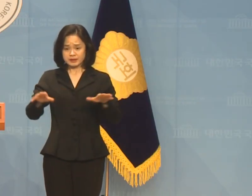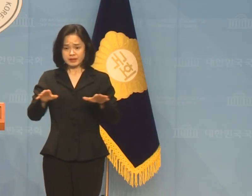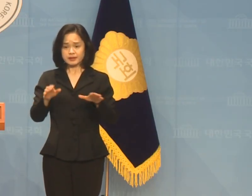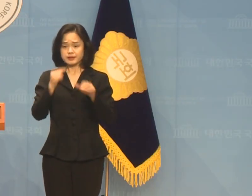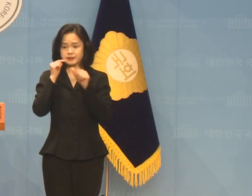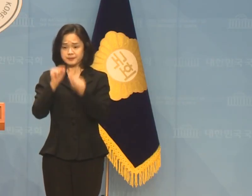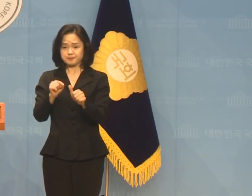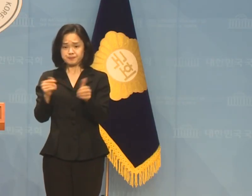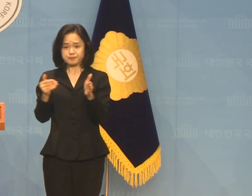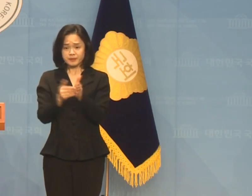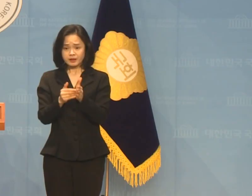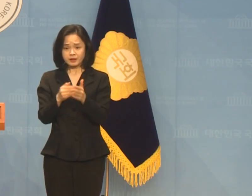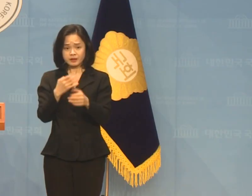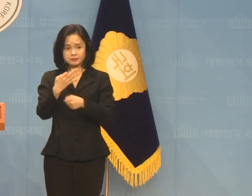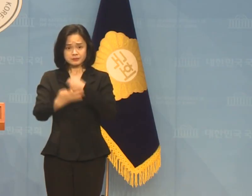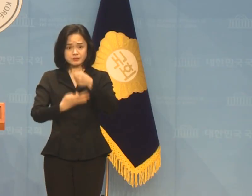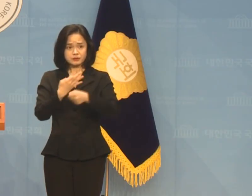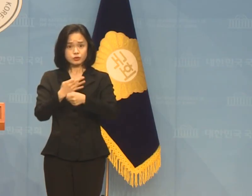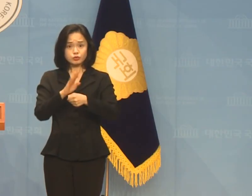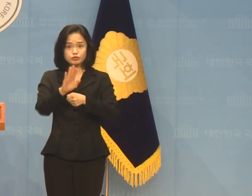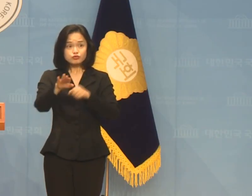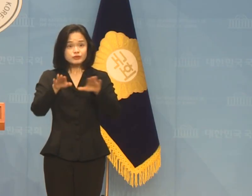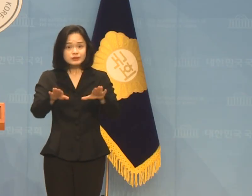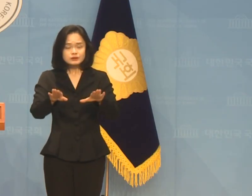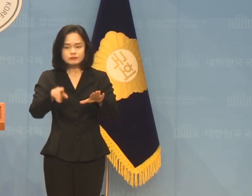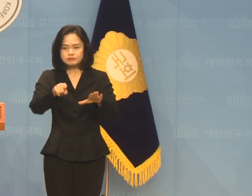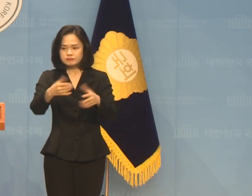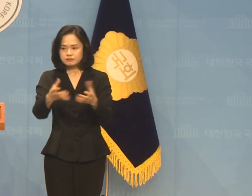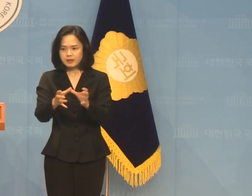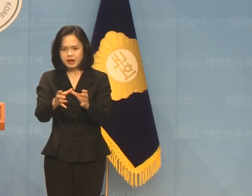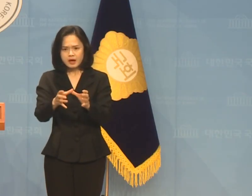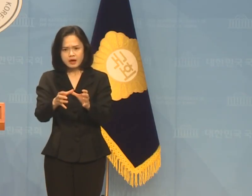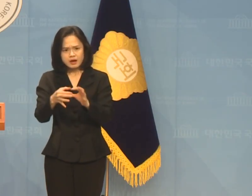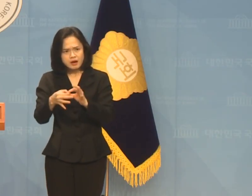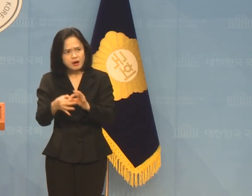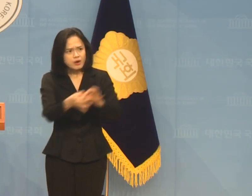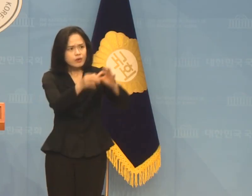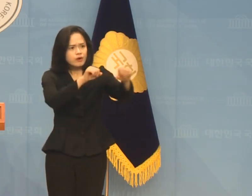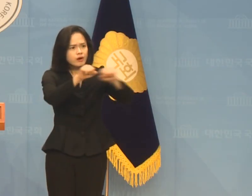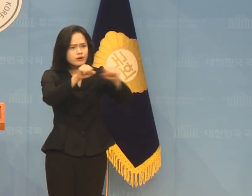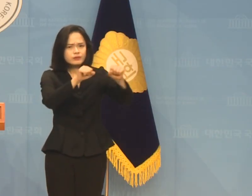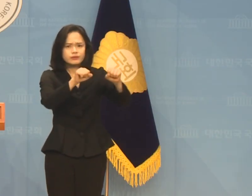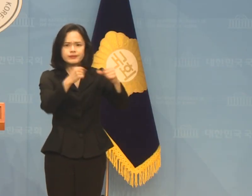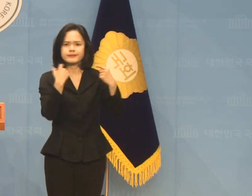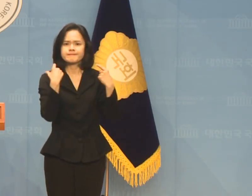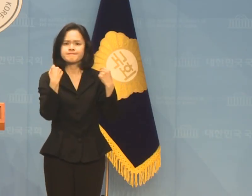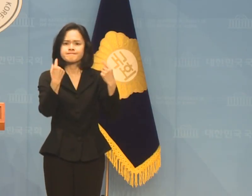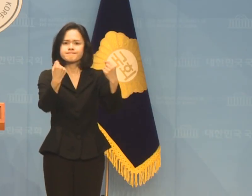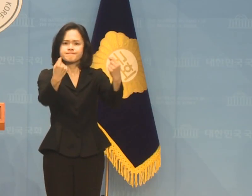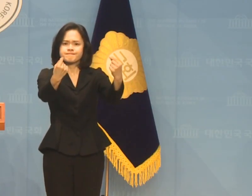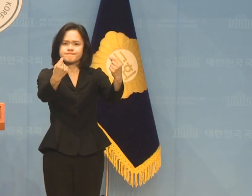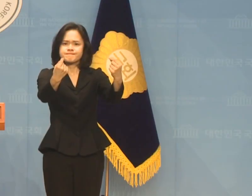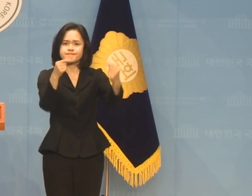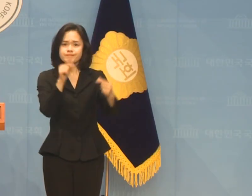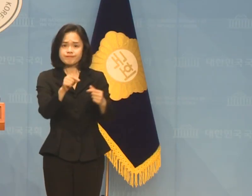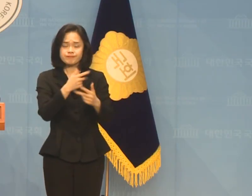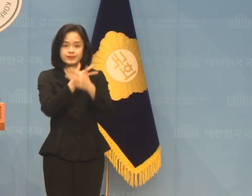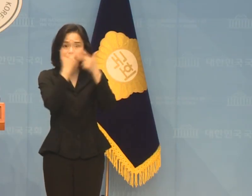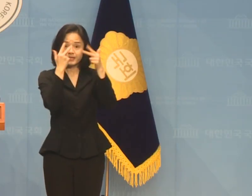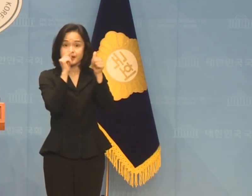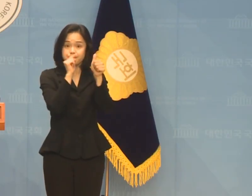등은 건재합니다. 이들은 한낱 자범 전과자 출신 이재명을